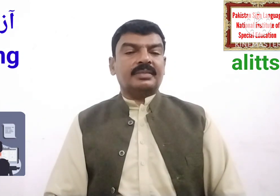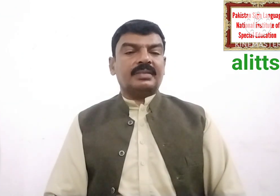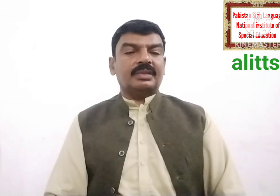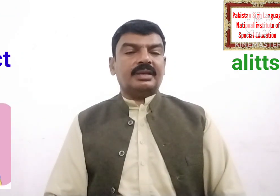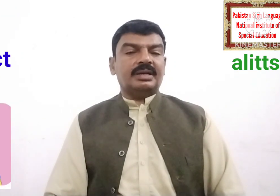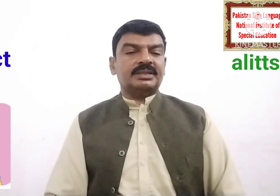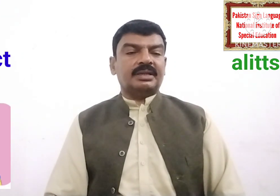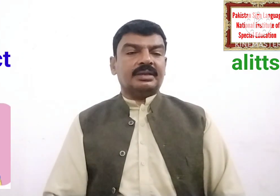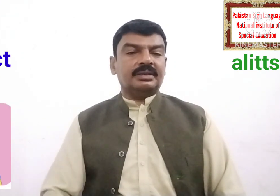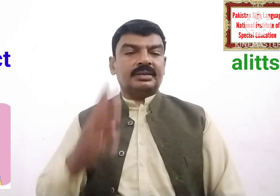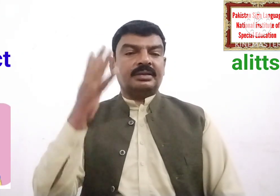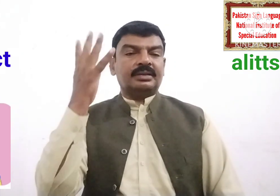असर,